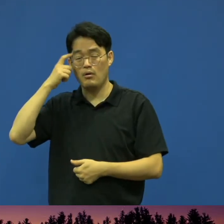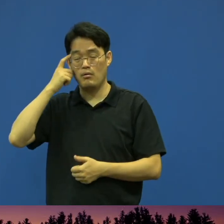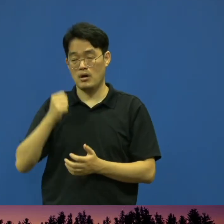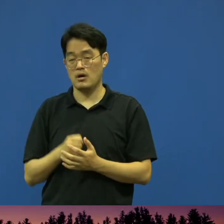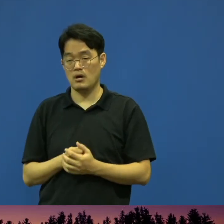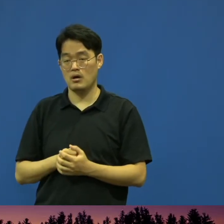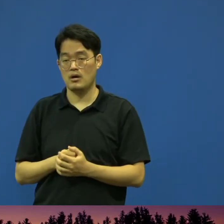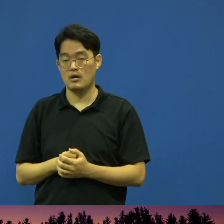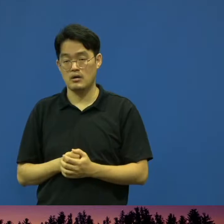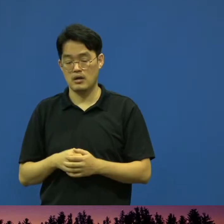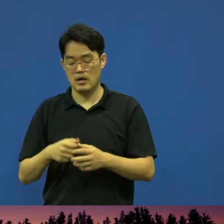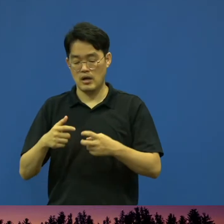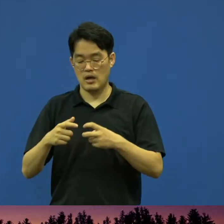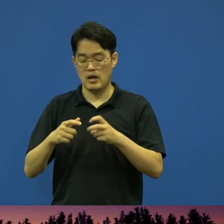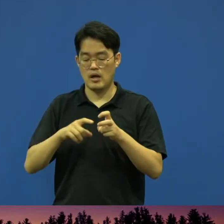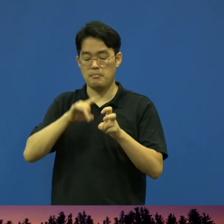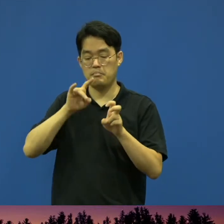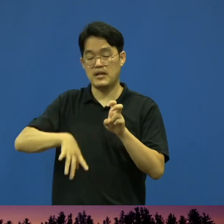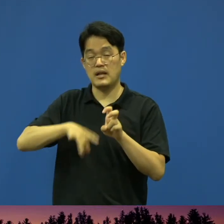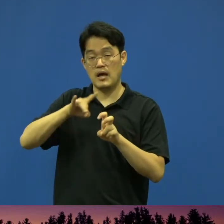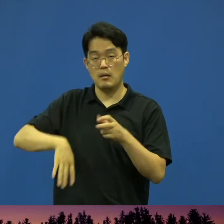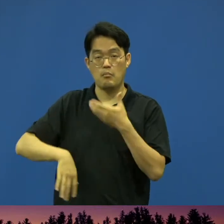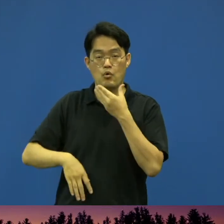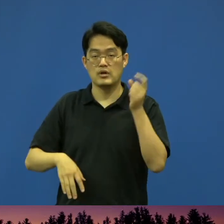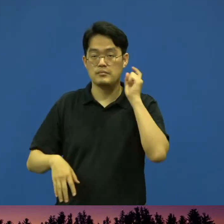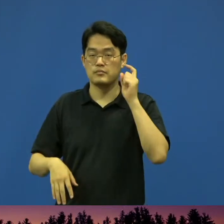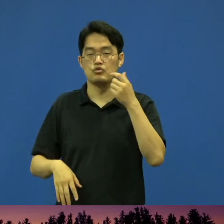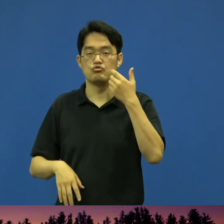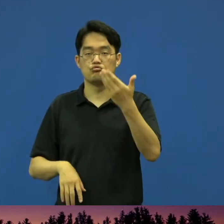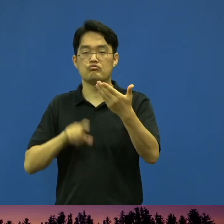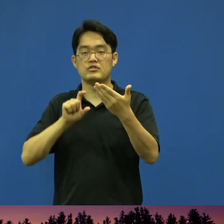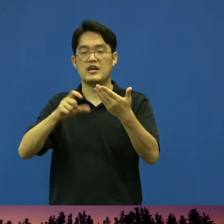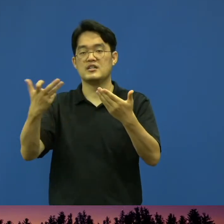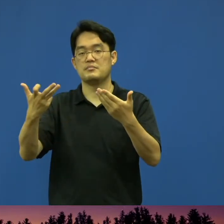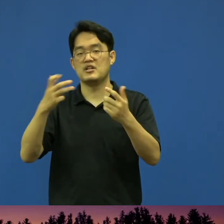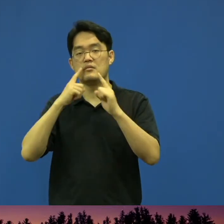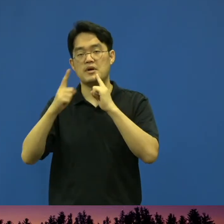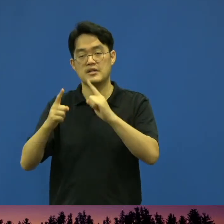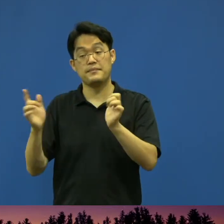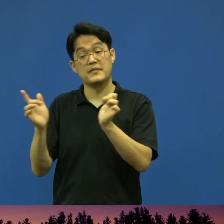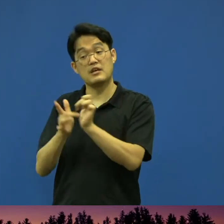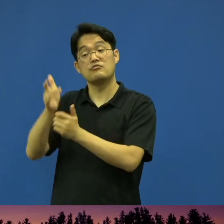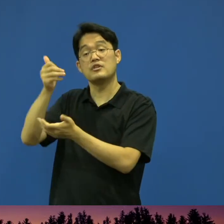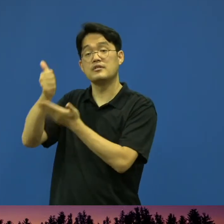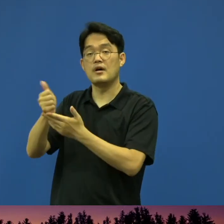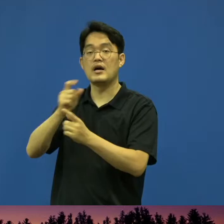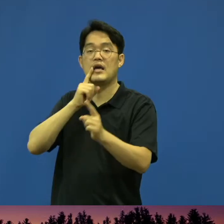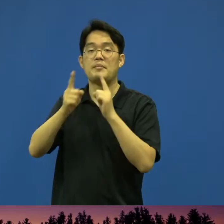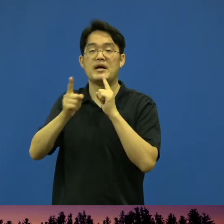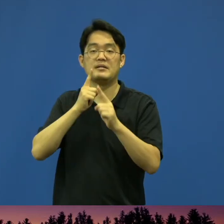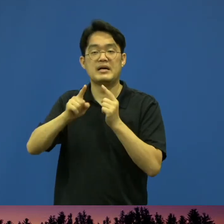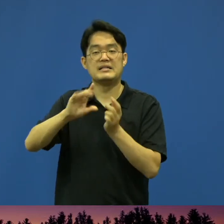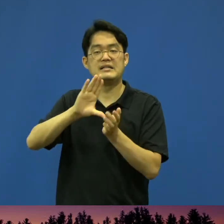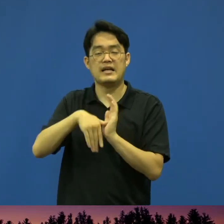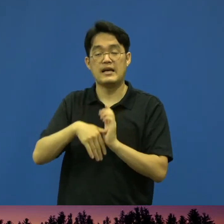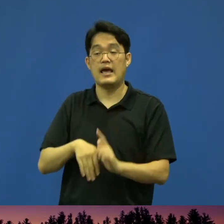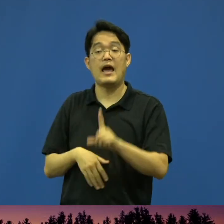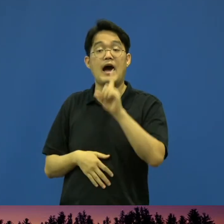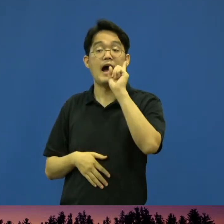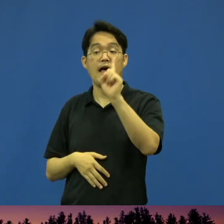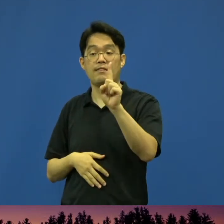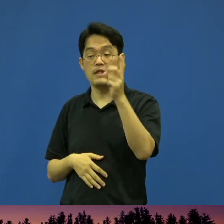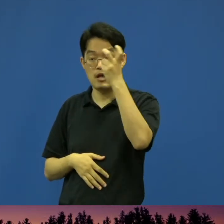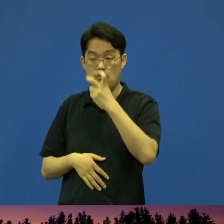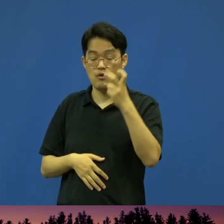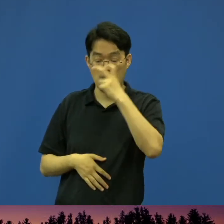병행 구절인 마태복음 9장 18절입니다. 9장 18절에 이렇게 기록하고 있습니다. 예수께서 이 말씀을 하실 때 한 관리가 와서